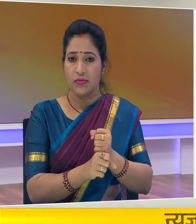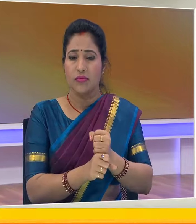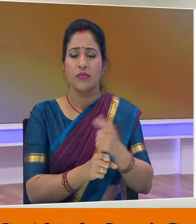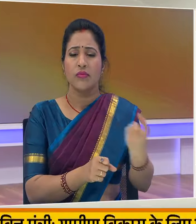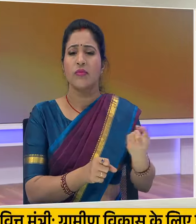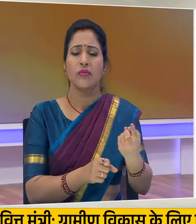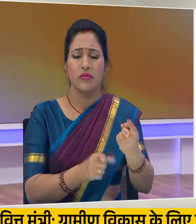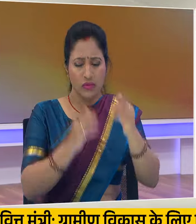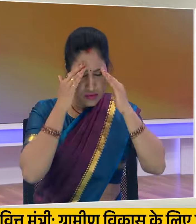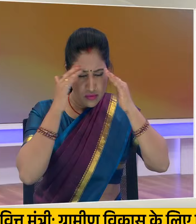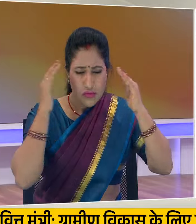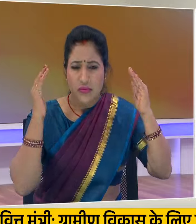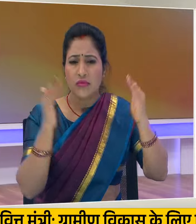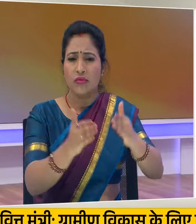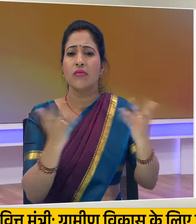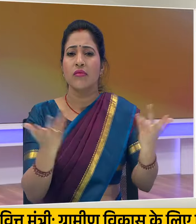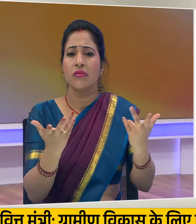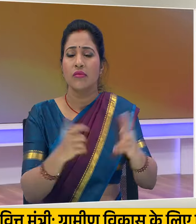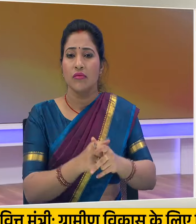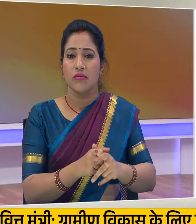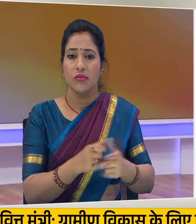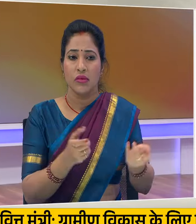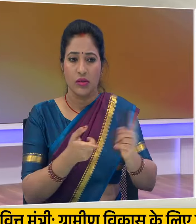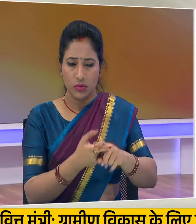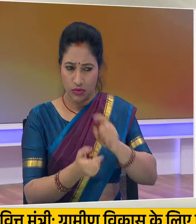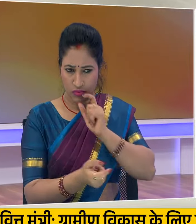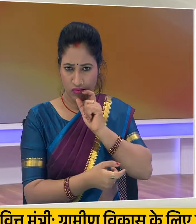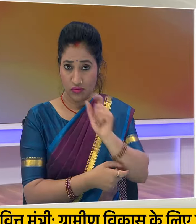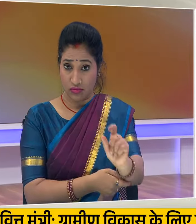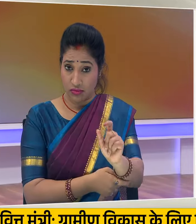इंटेंट और कमिटमेंट